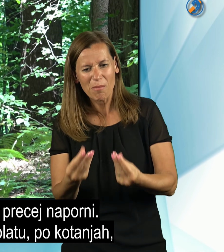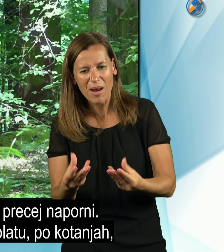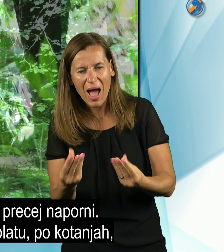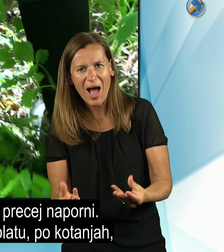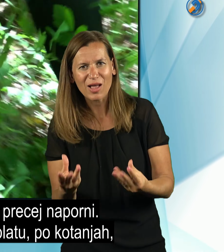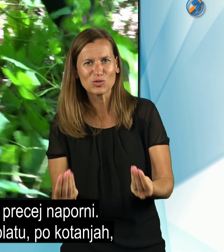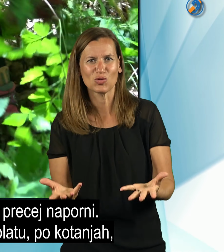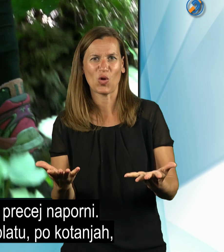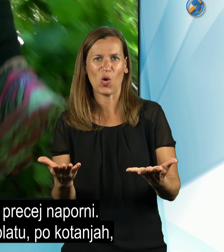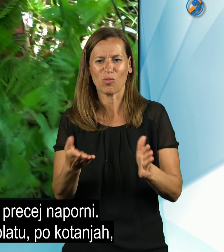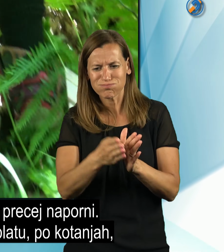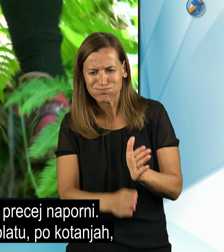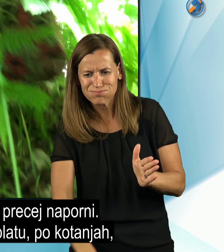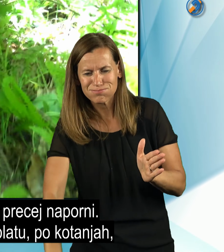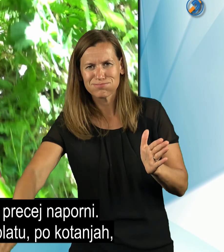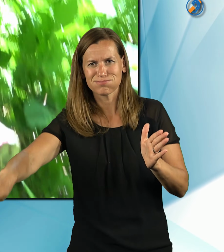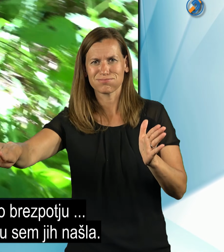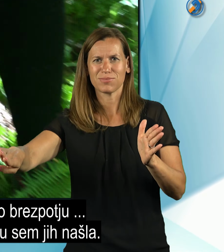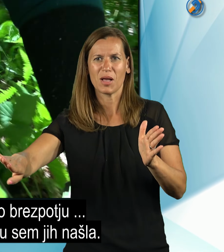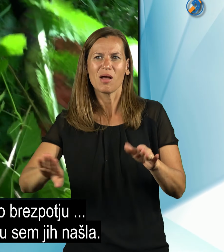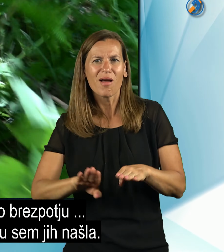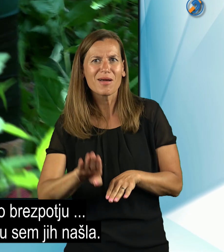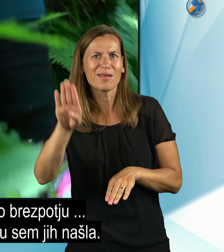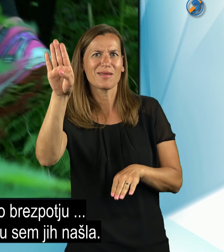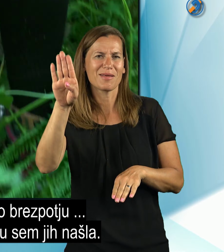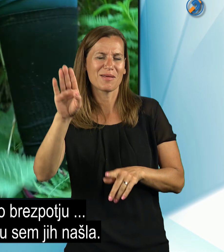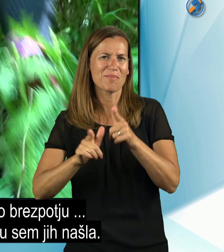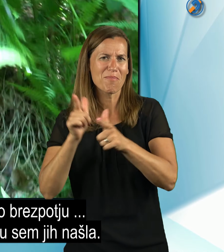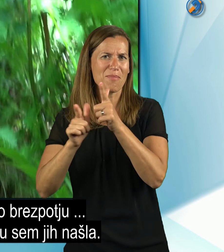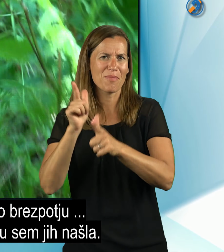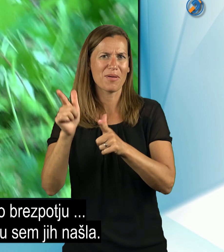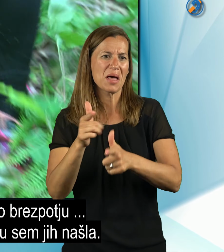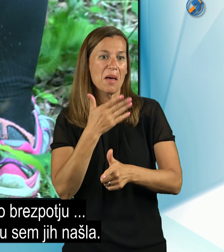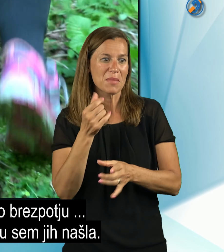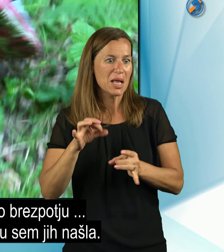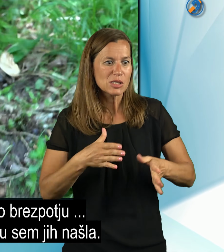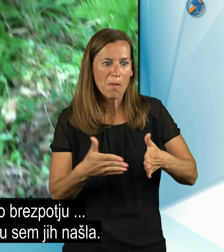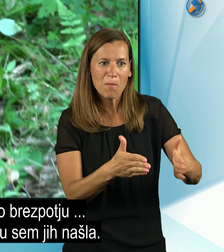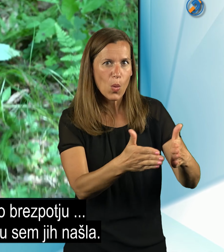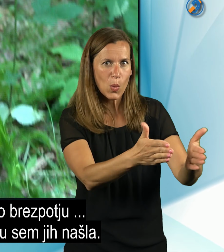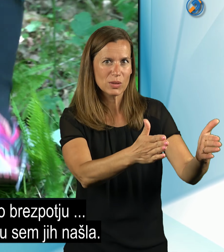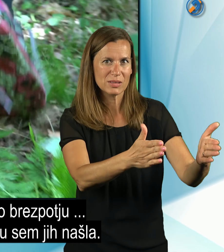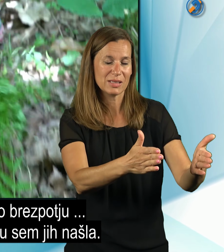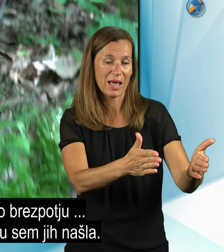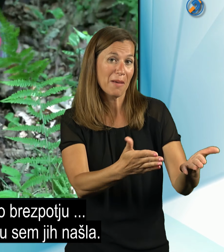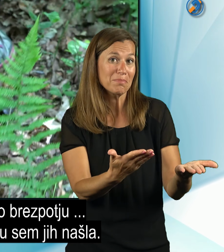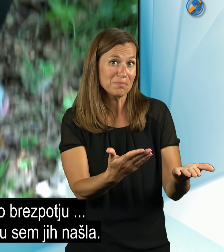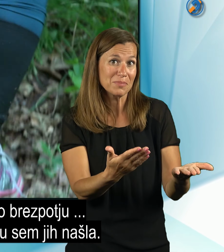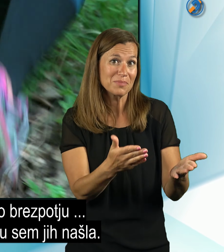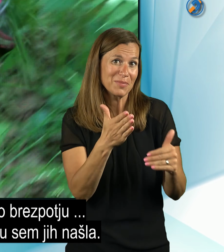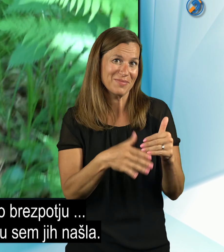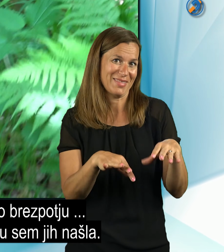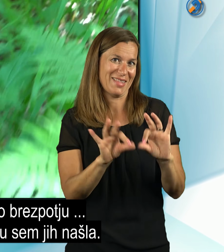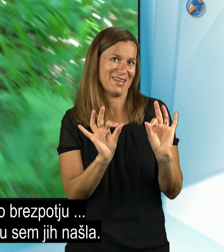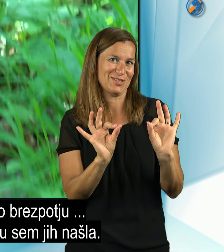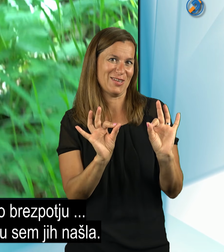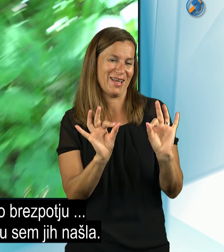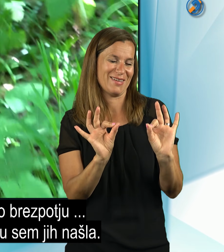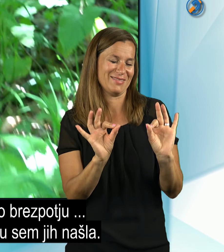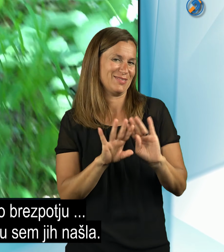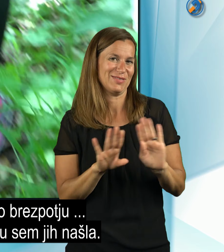blatu, po kotanjah, nekaj v hrib, v brezpotje, no ampak kljub